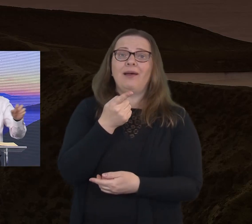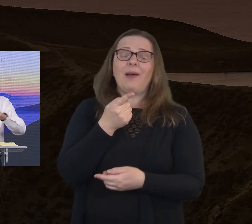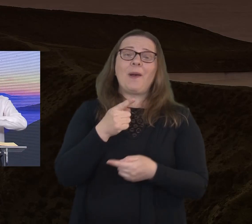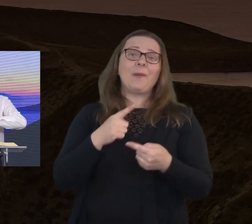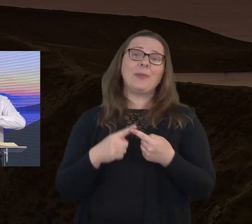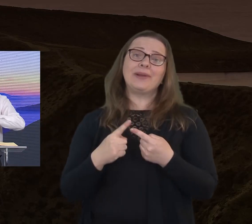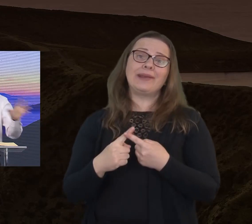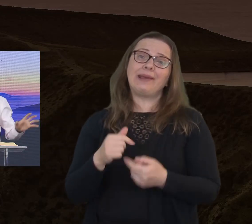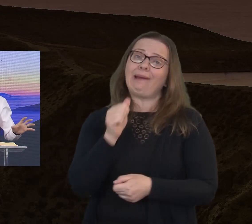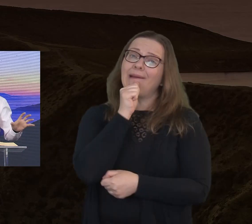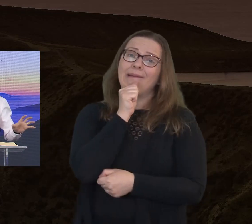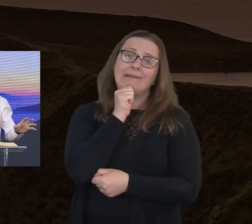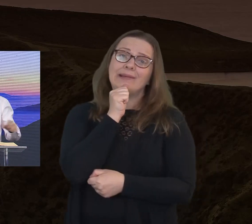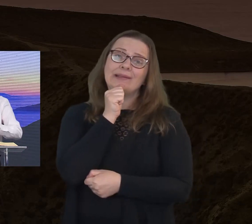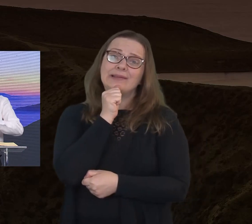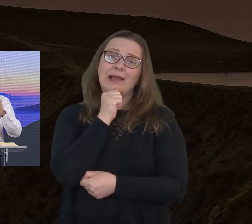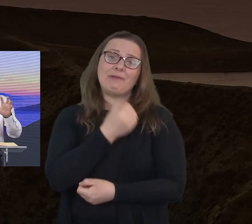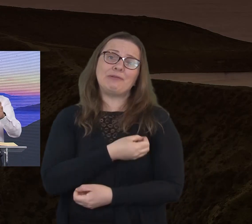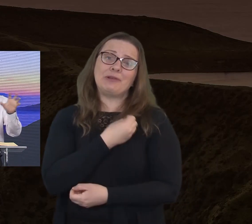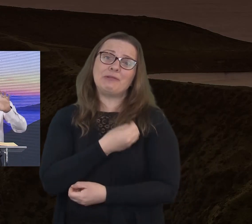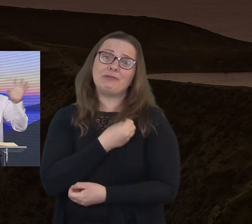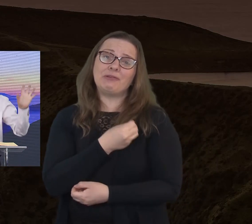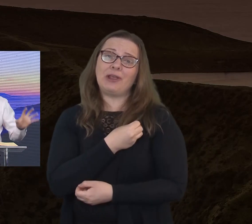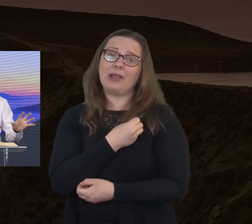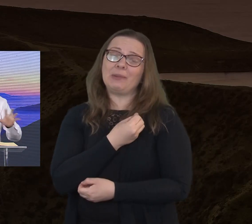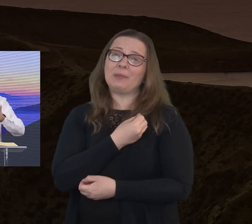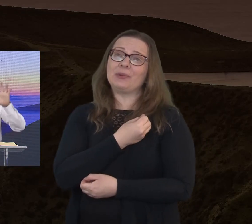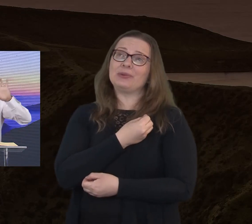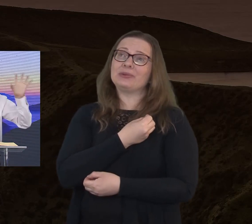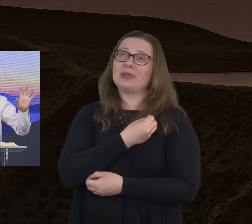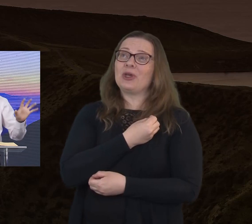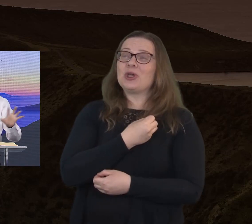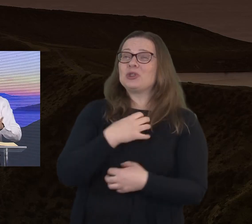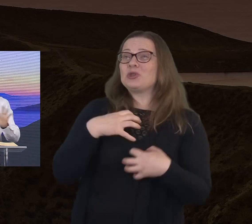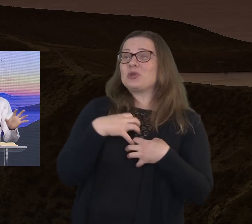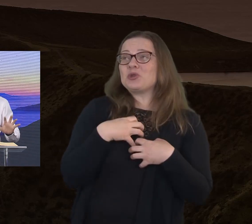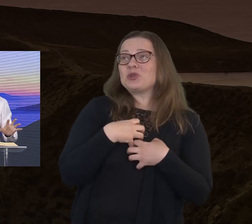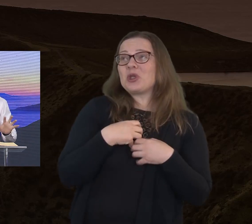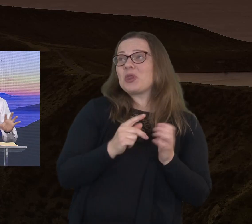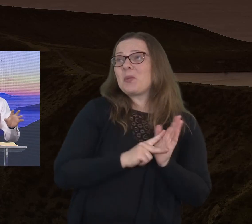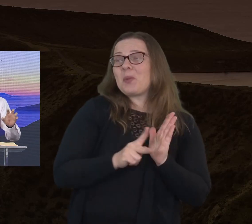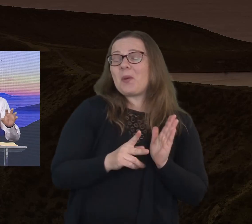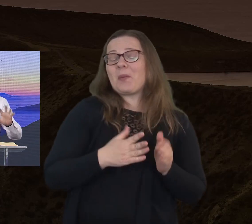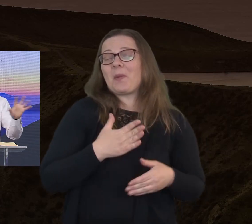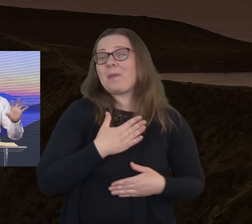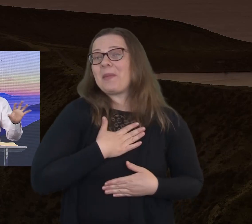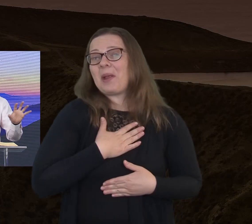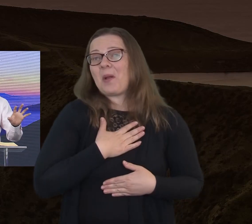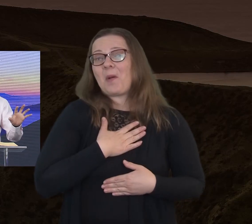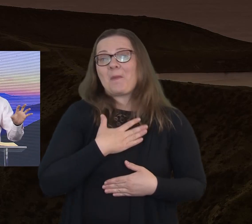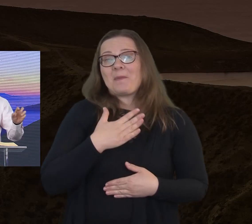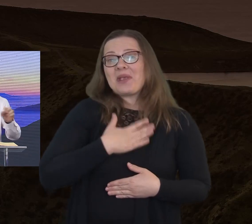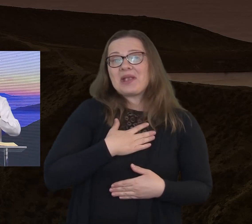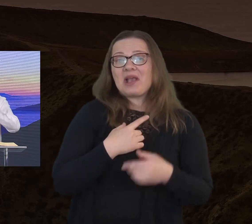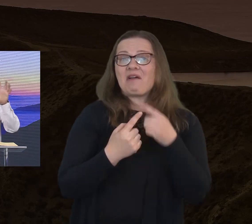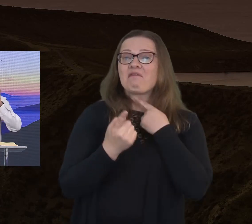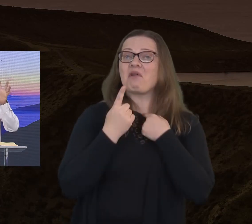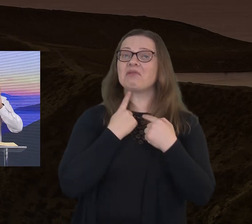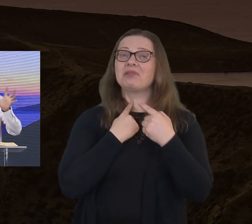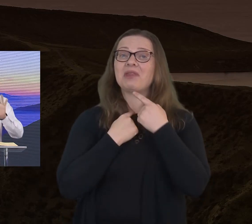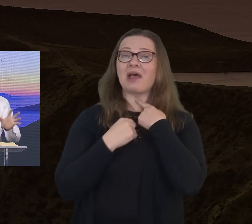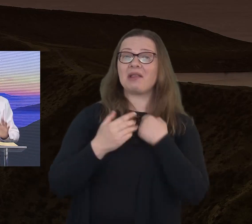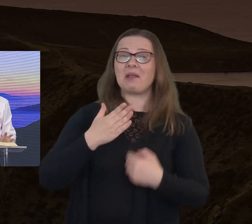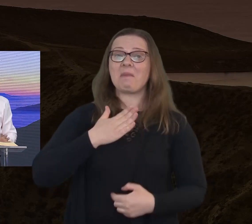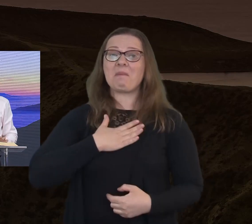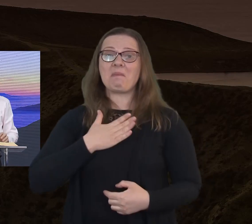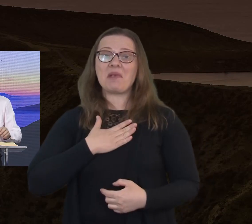você quer pensar, faz o que você gosta, né, a sua emoção foge da vontade, da emoção de Cristo. Quer dizer, você